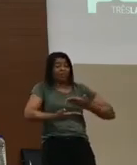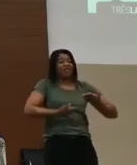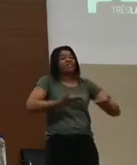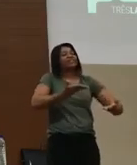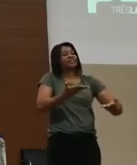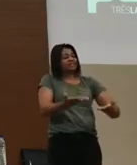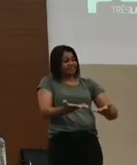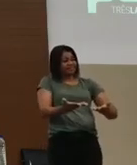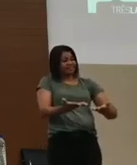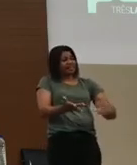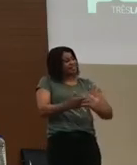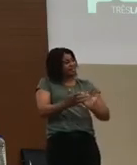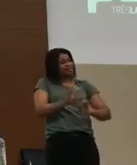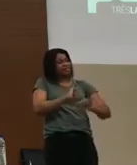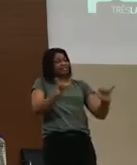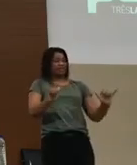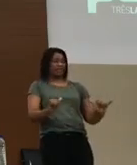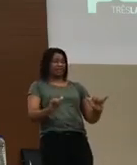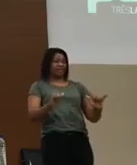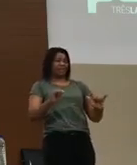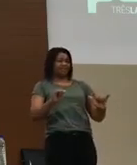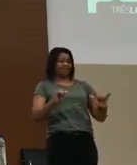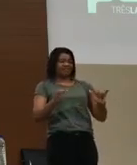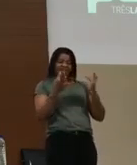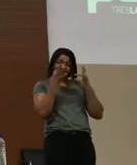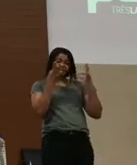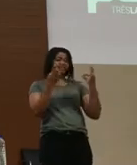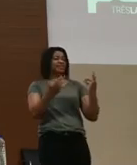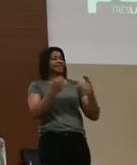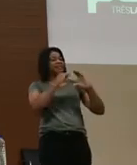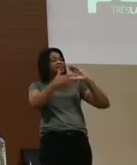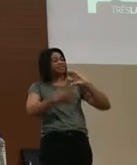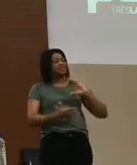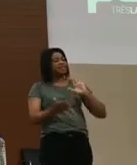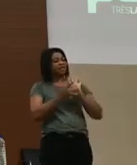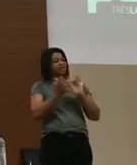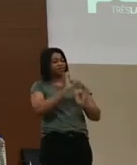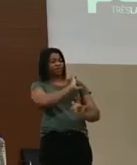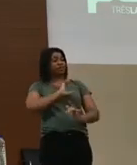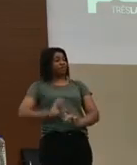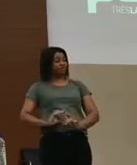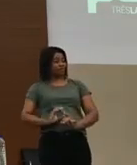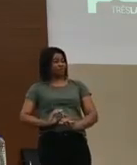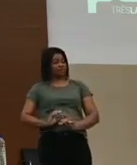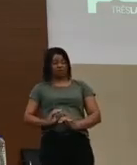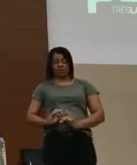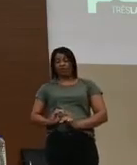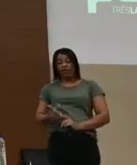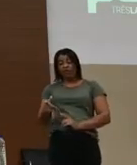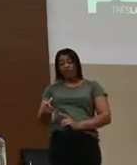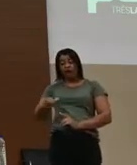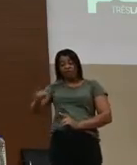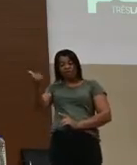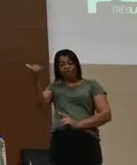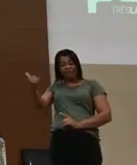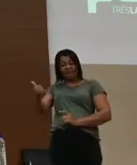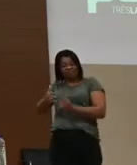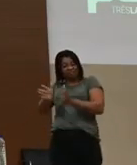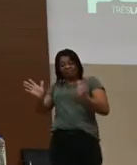E é muito interessante essa característica de Jesus. Ele deixou os discípulos e ele falou assim: olha, essa oportunidade está